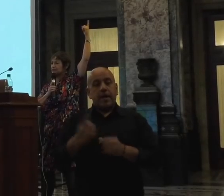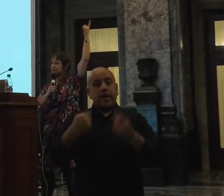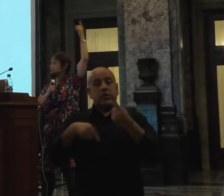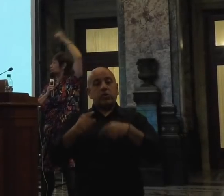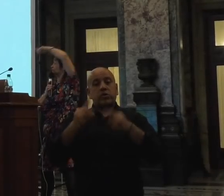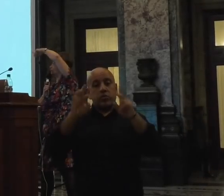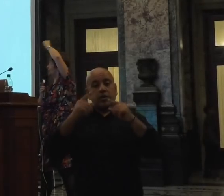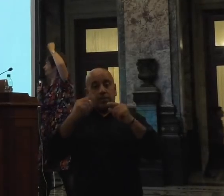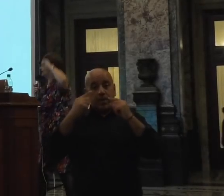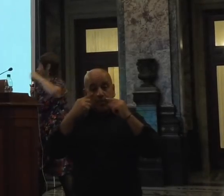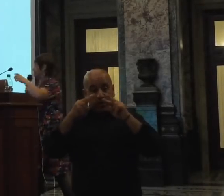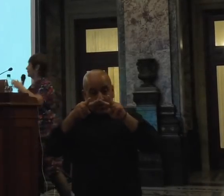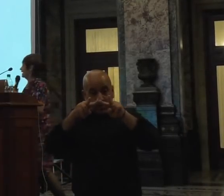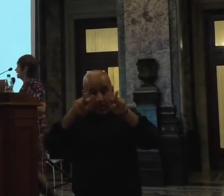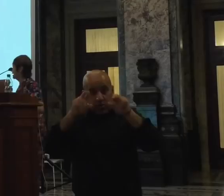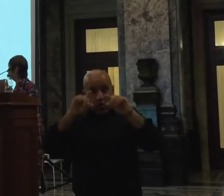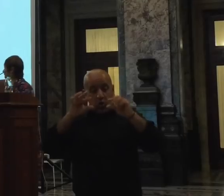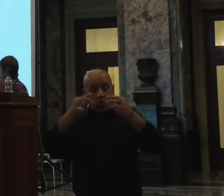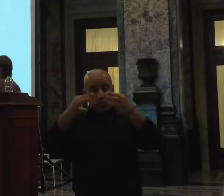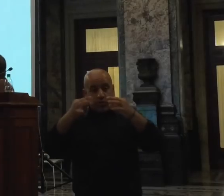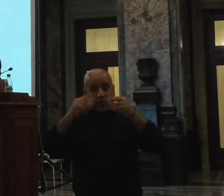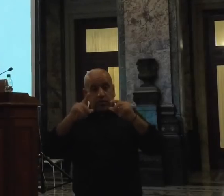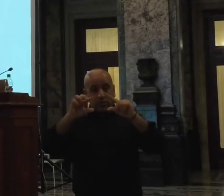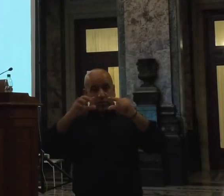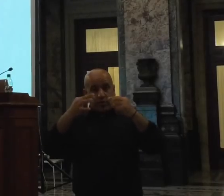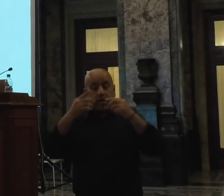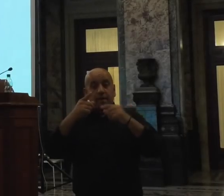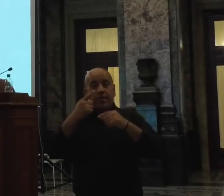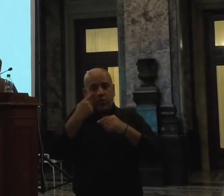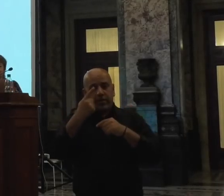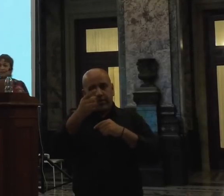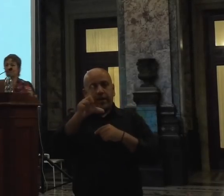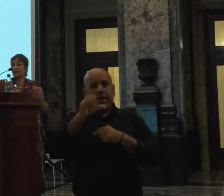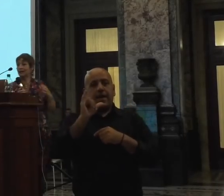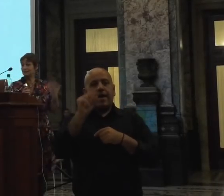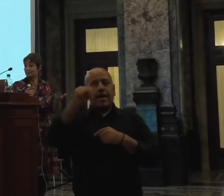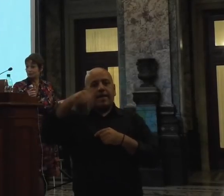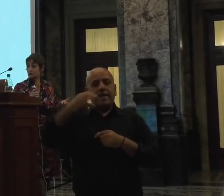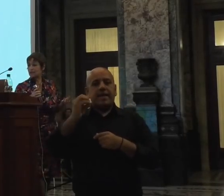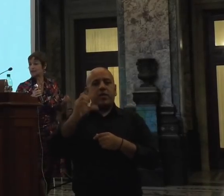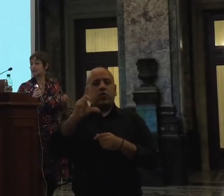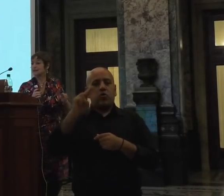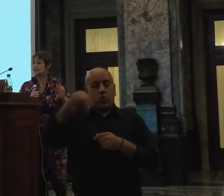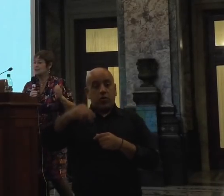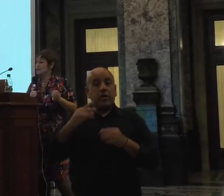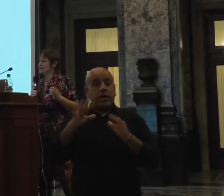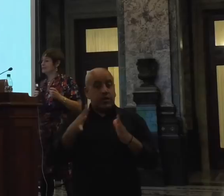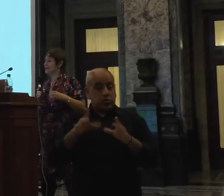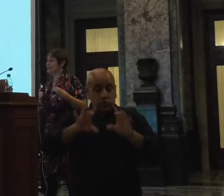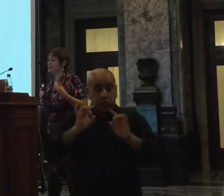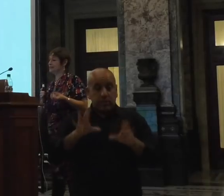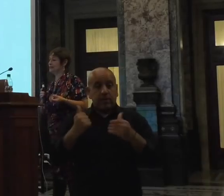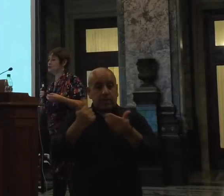la periferia es muy probable que vean a Lincoln. Esto es nada más para demostrar que todas